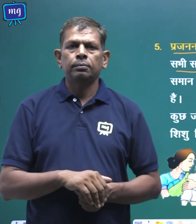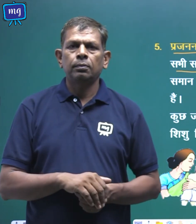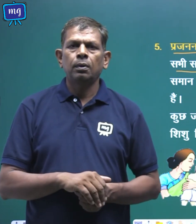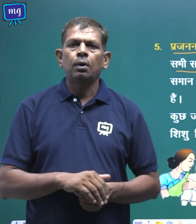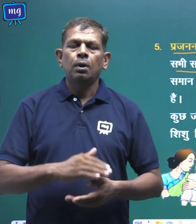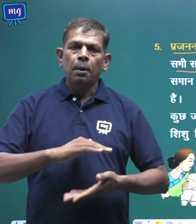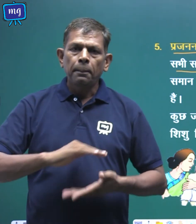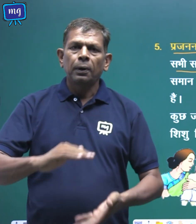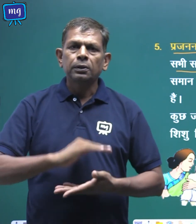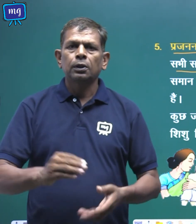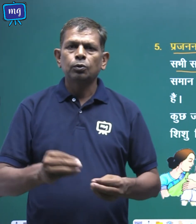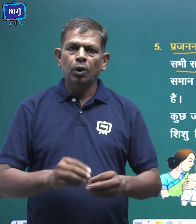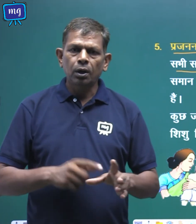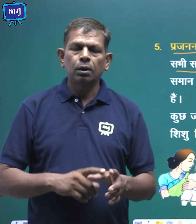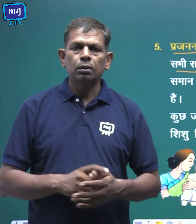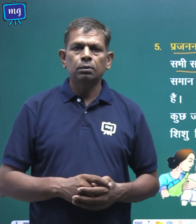प्रजनन द्वारा